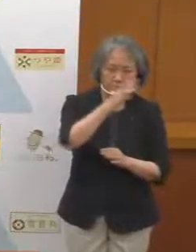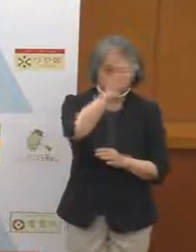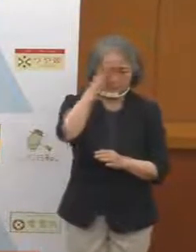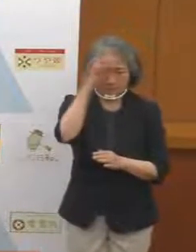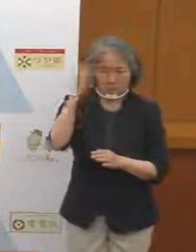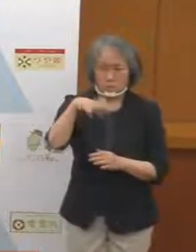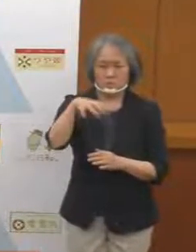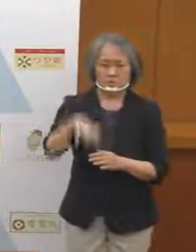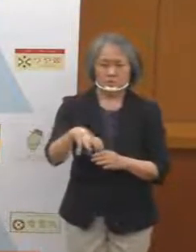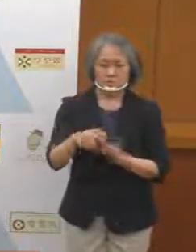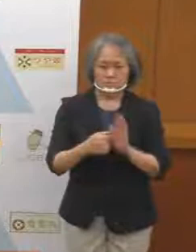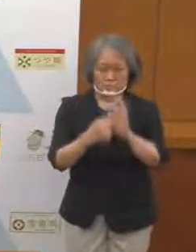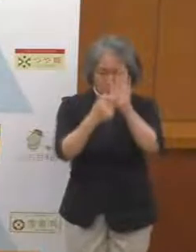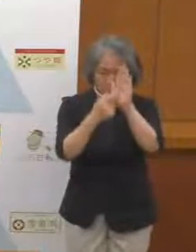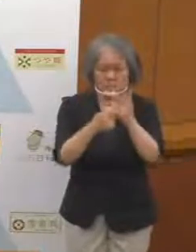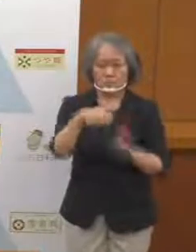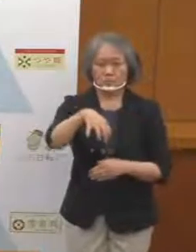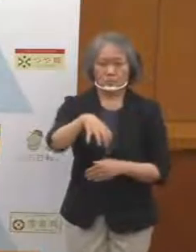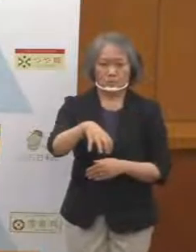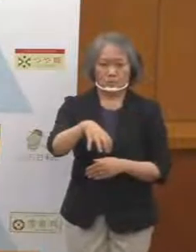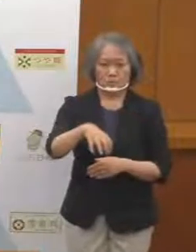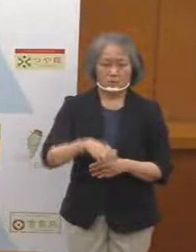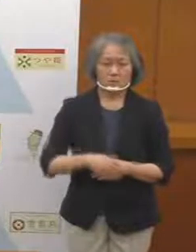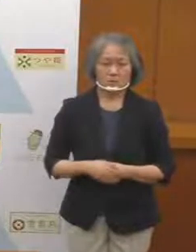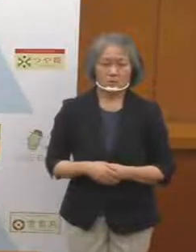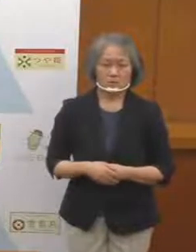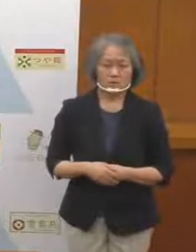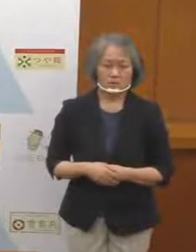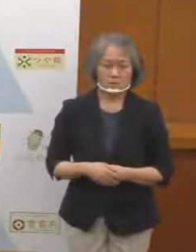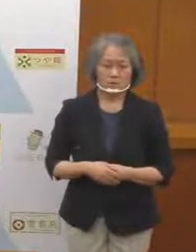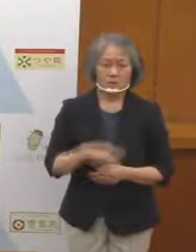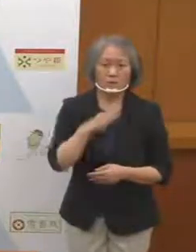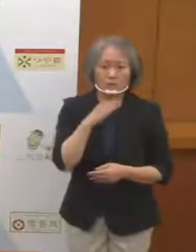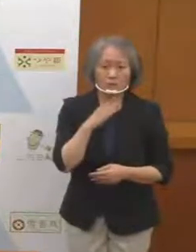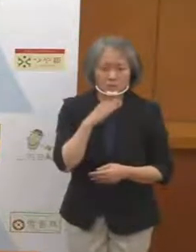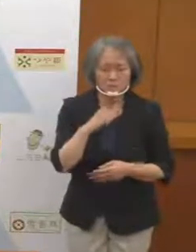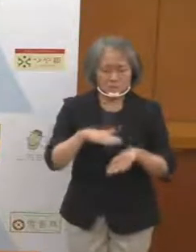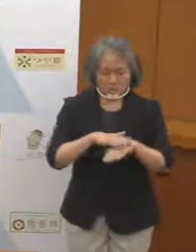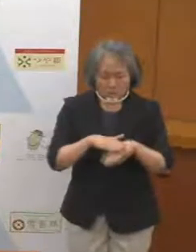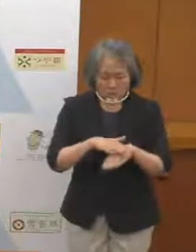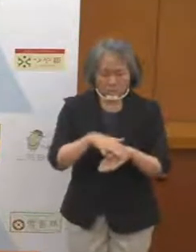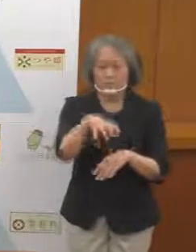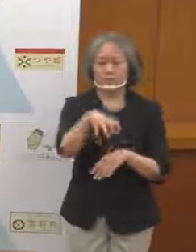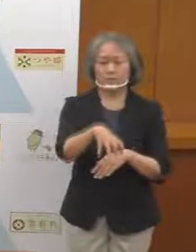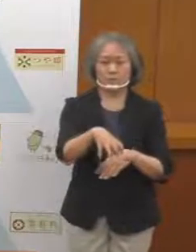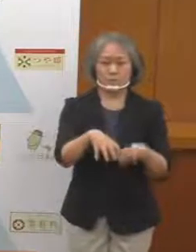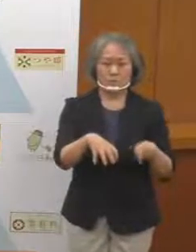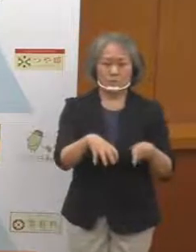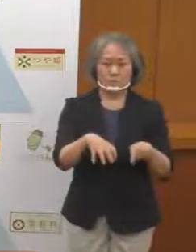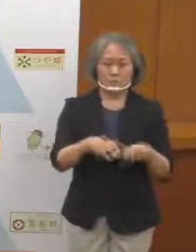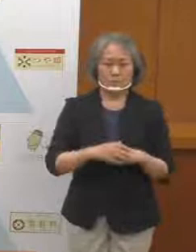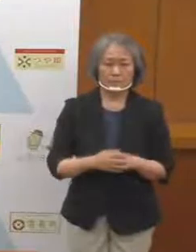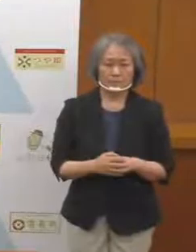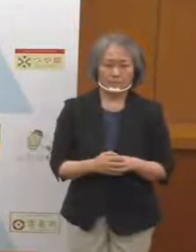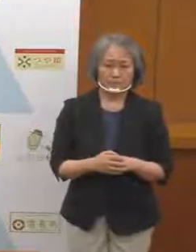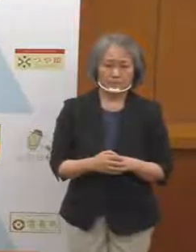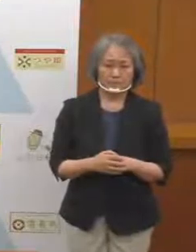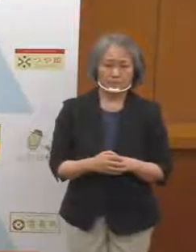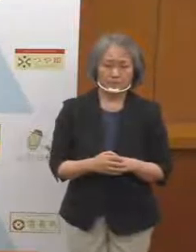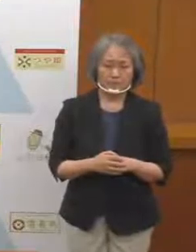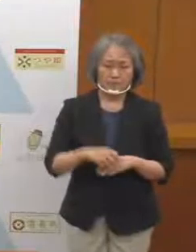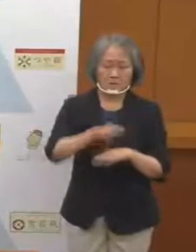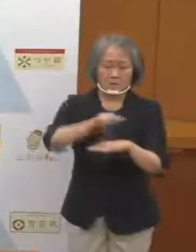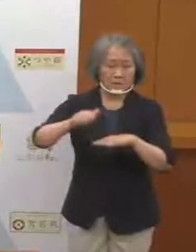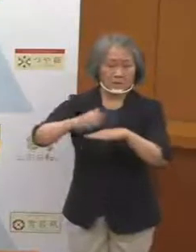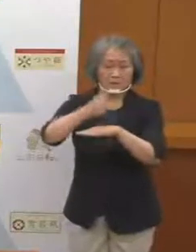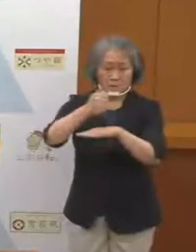であるということであります本当にようなを大切な観光地であり蔵王